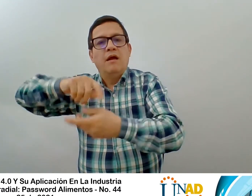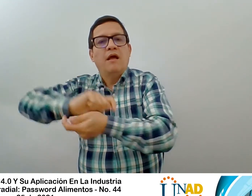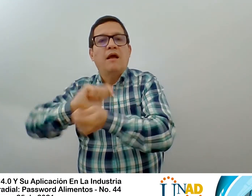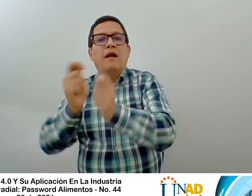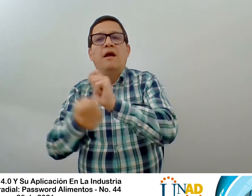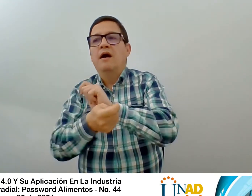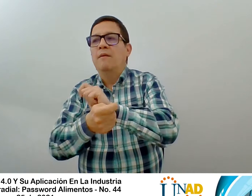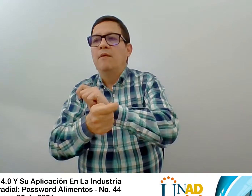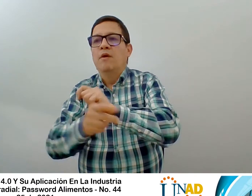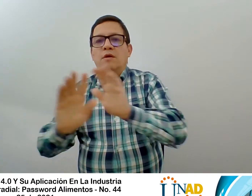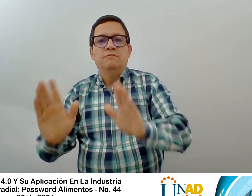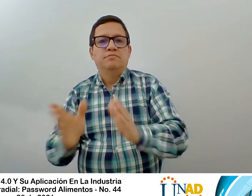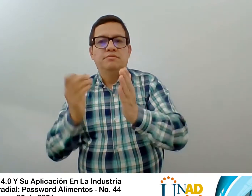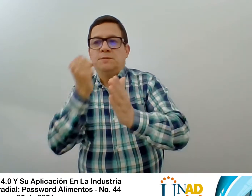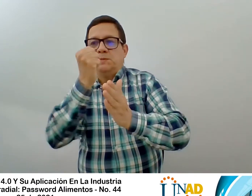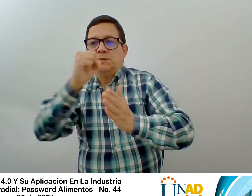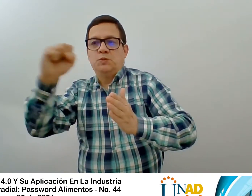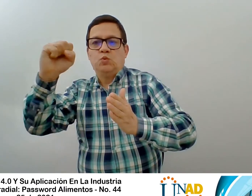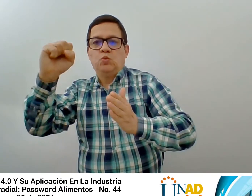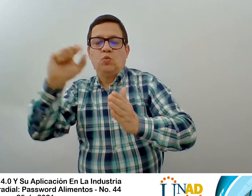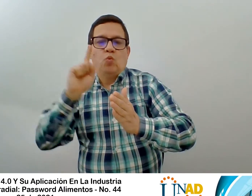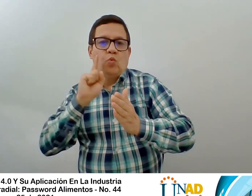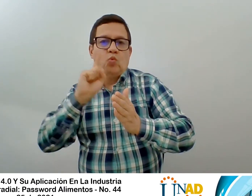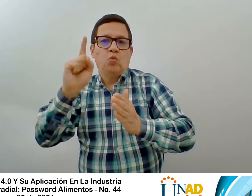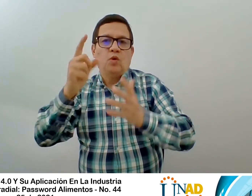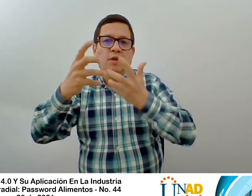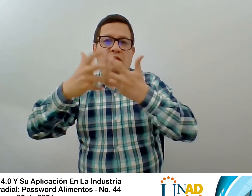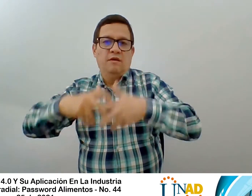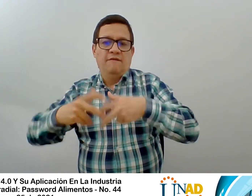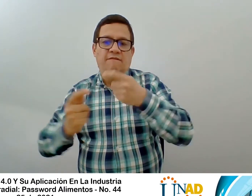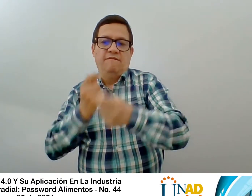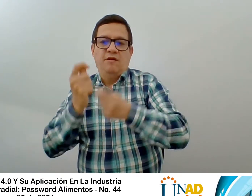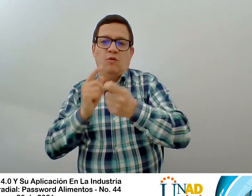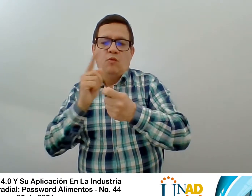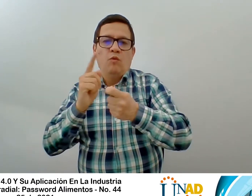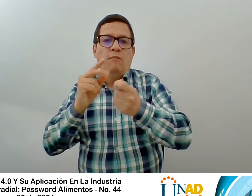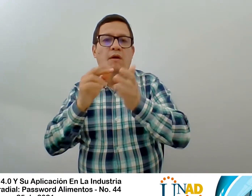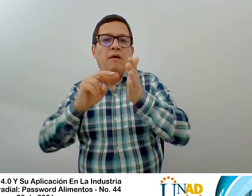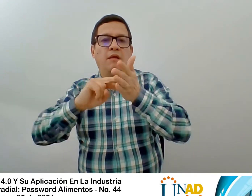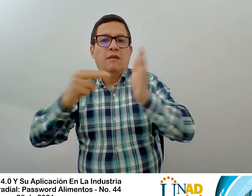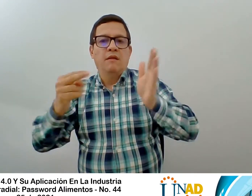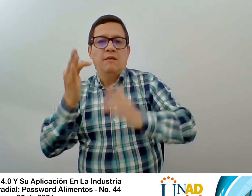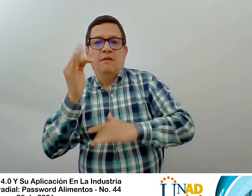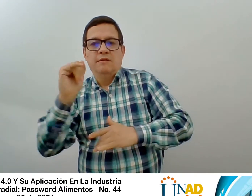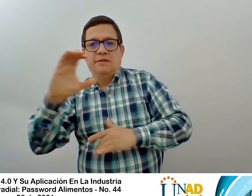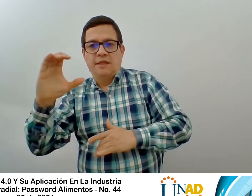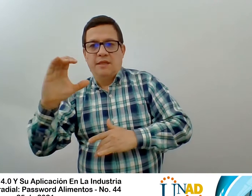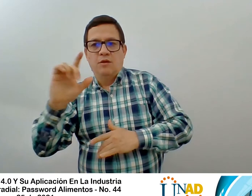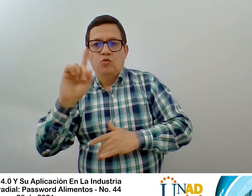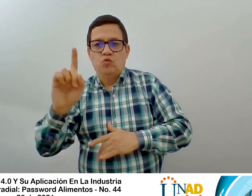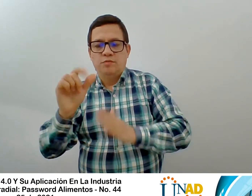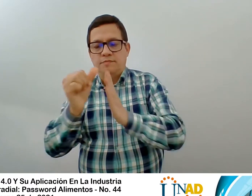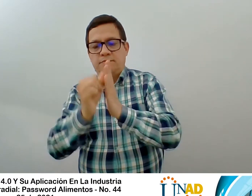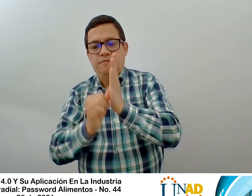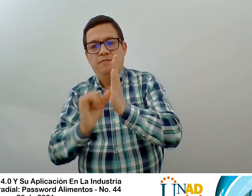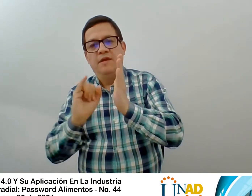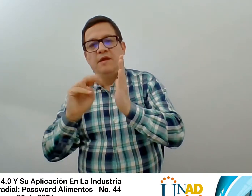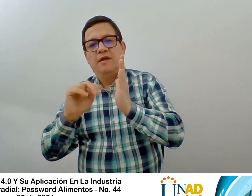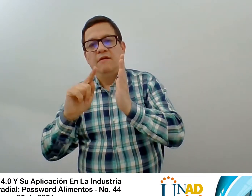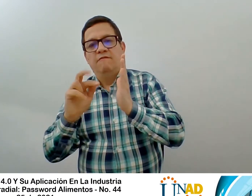una revolución industrial producida por el avance de las tecnologías de la información y particularmente de